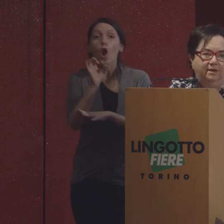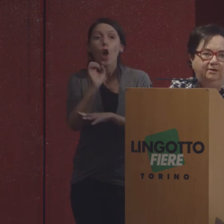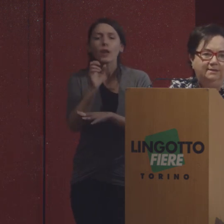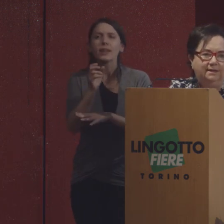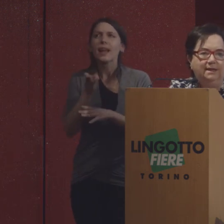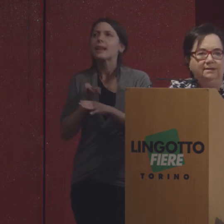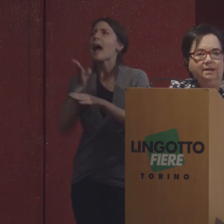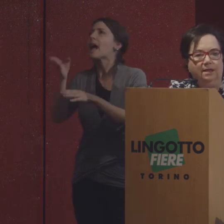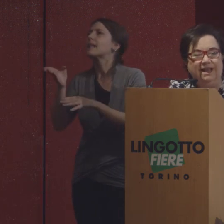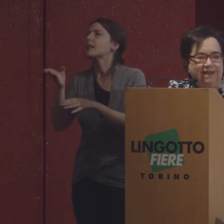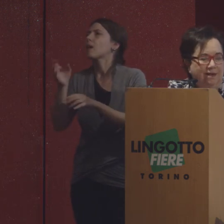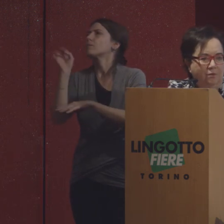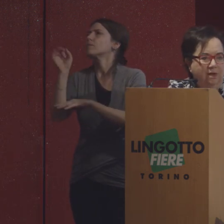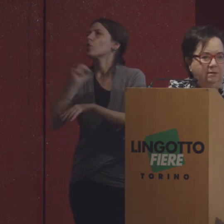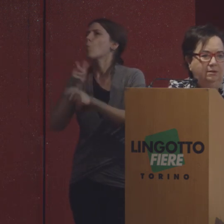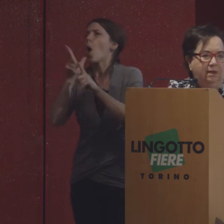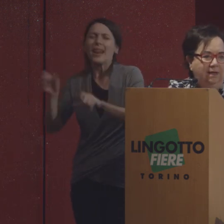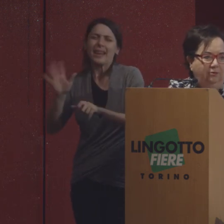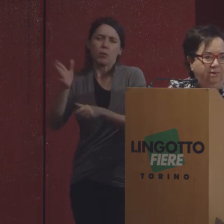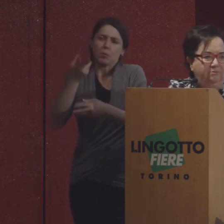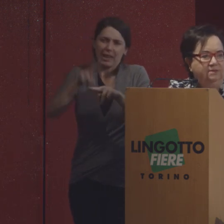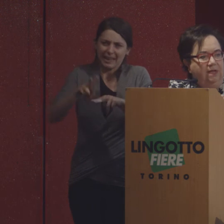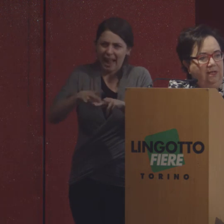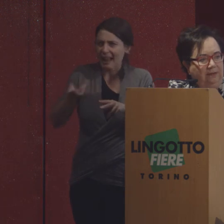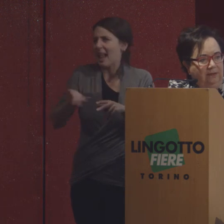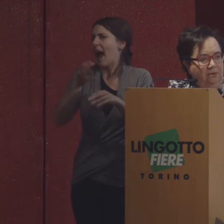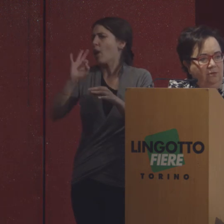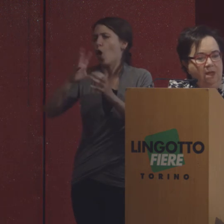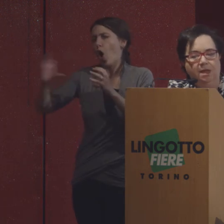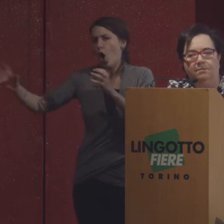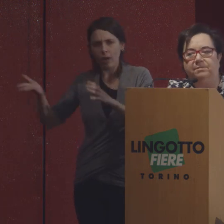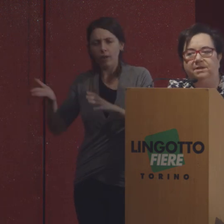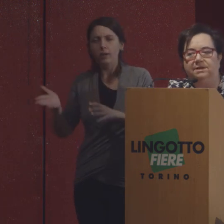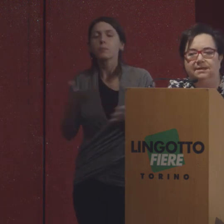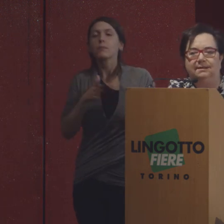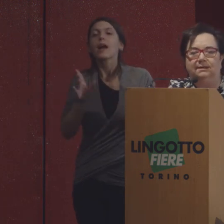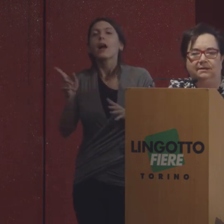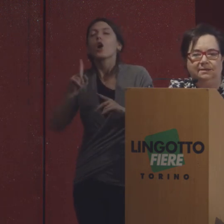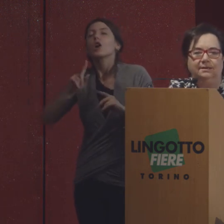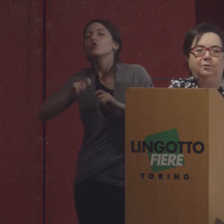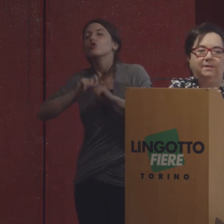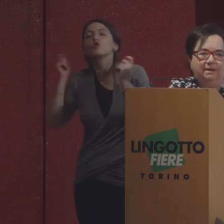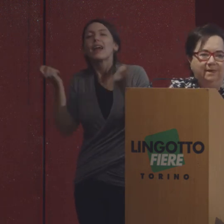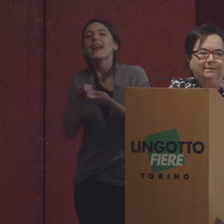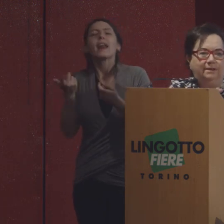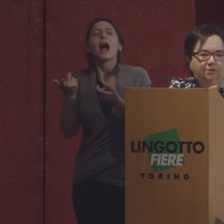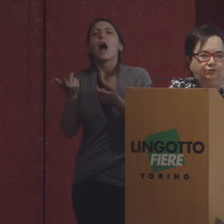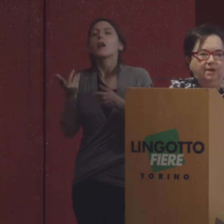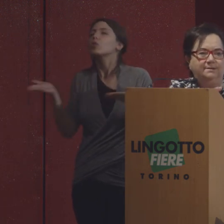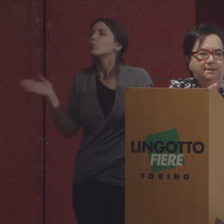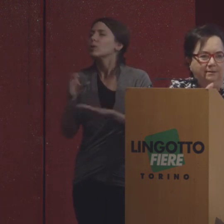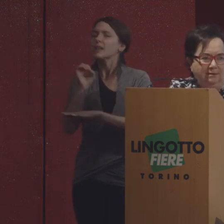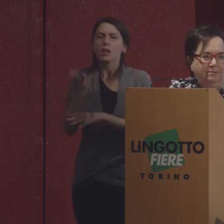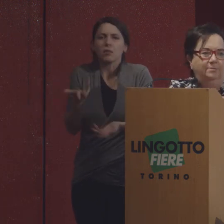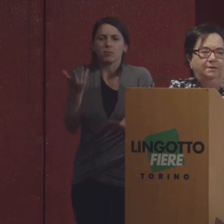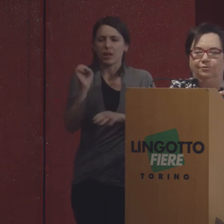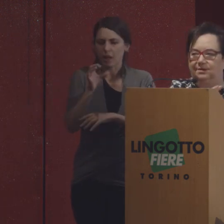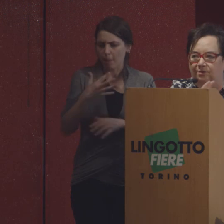che vanno a insegnare le lingue, l'italiano in primis e altre lingue, ma per gli insegnanti che insegnano matematica,